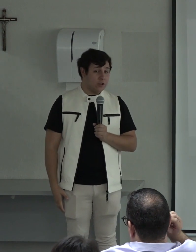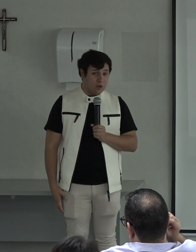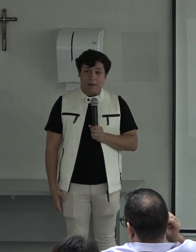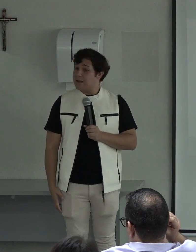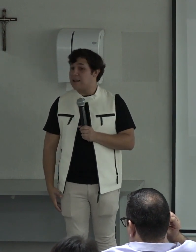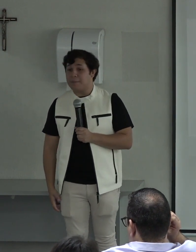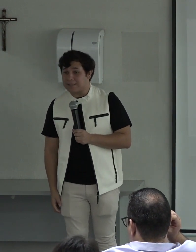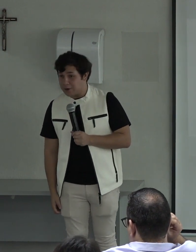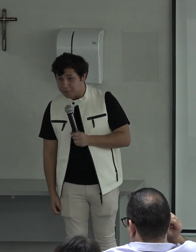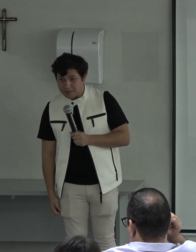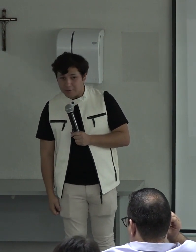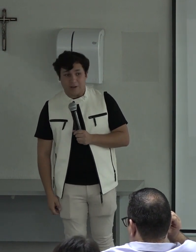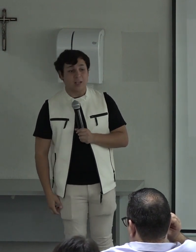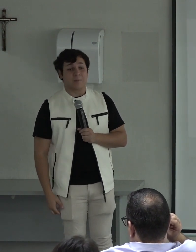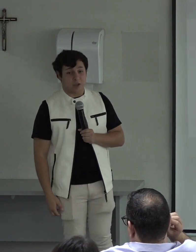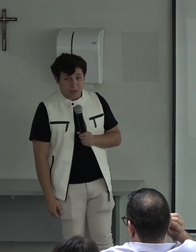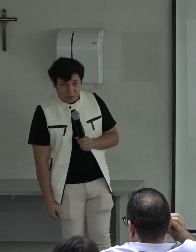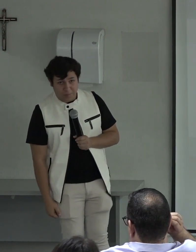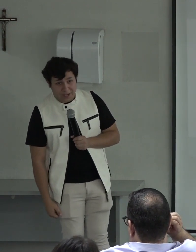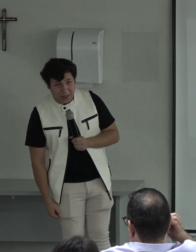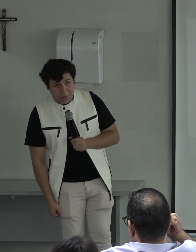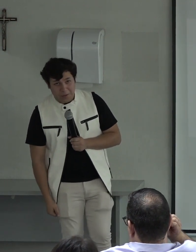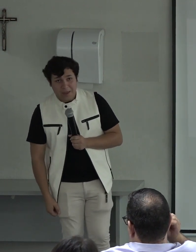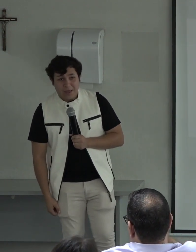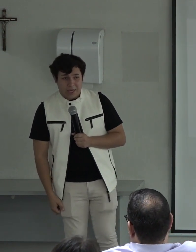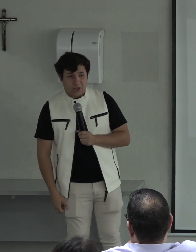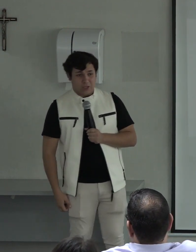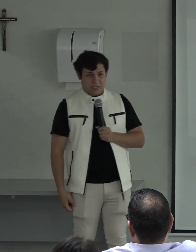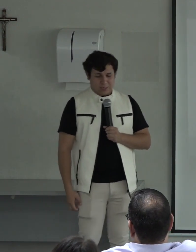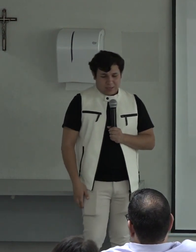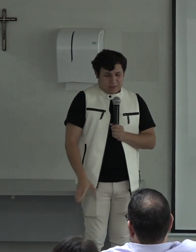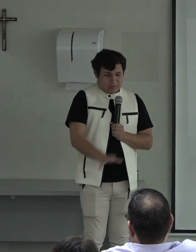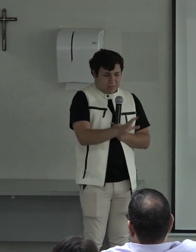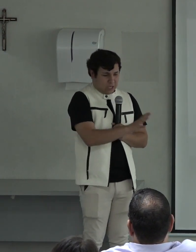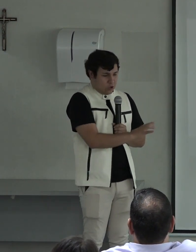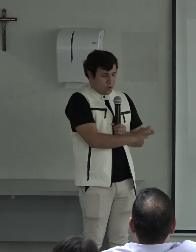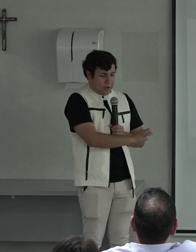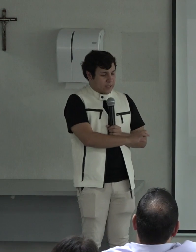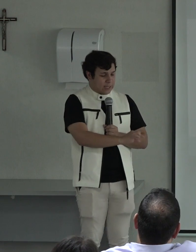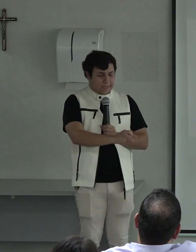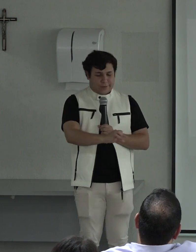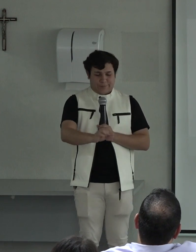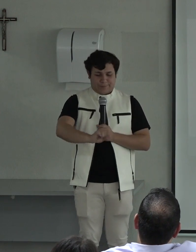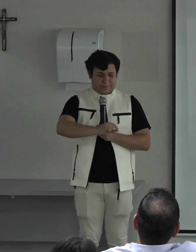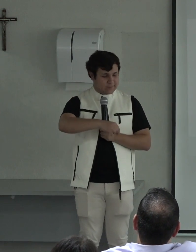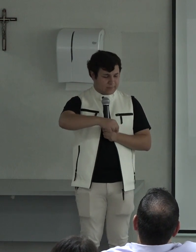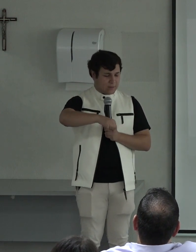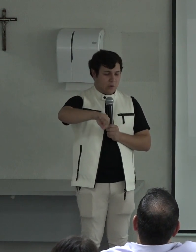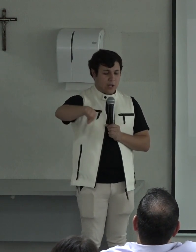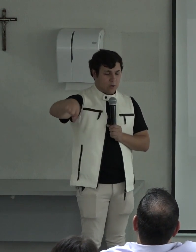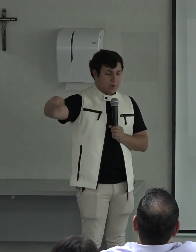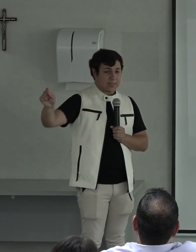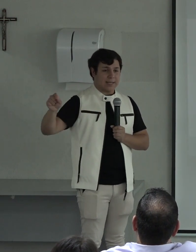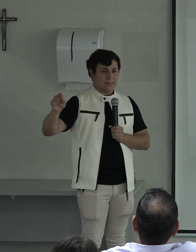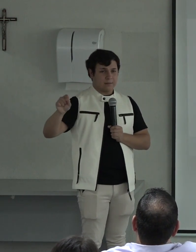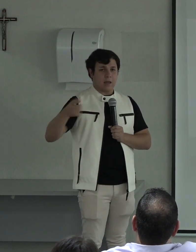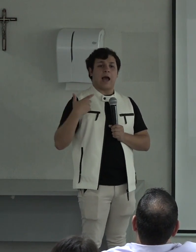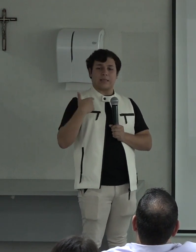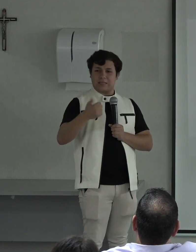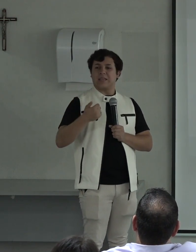idioma, le pasa lo mismo. El español es complicado. Entonces, si yo lo veo escrito, hola, ¿cómo estás? Se